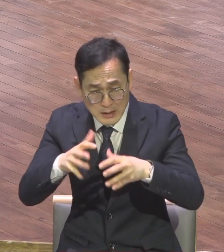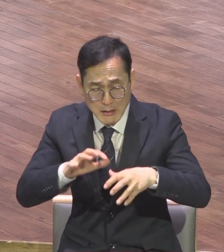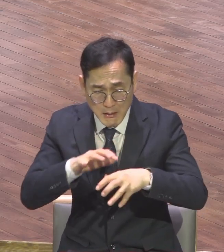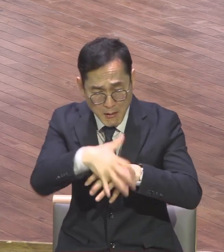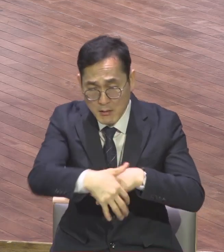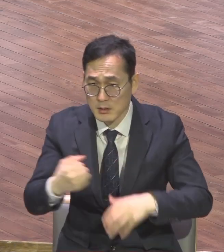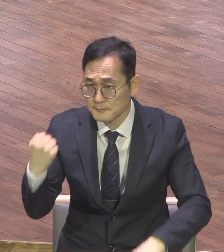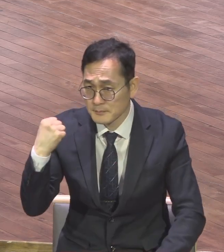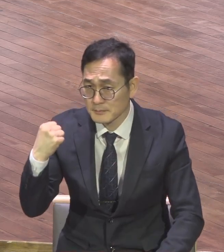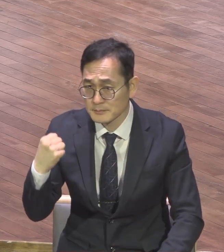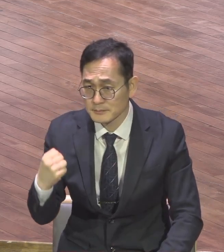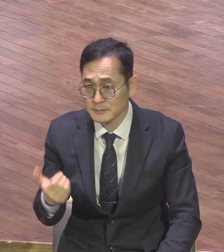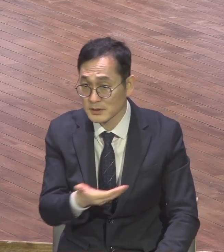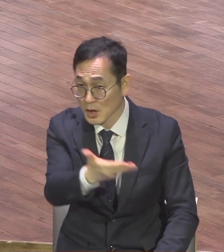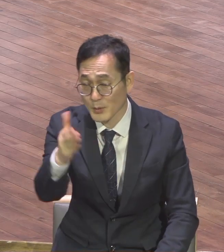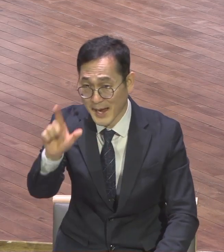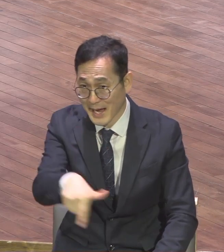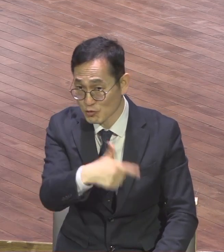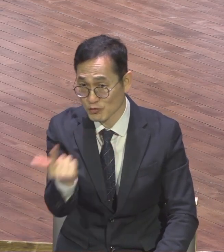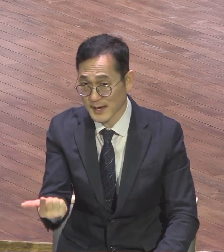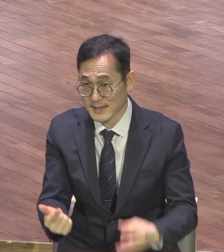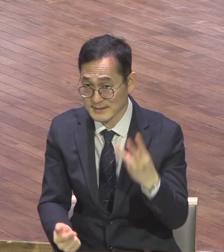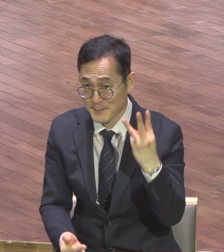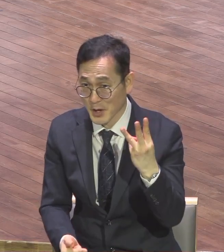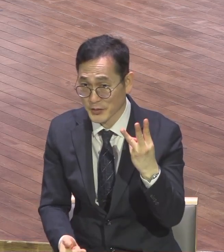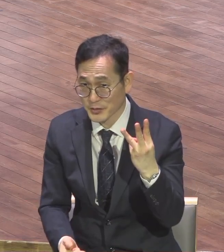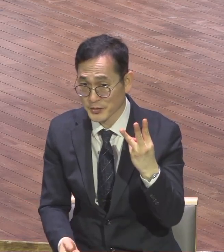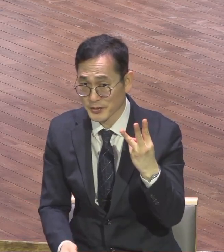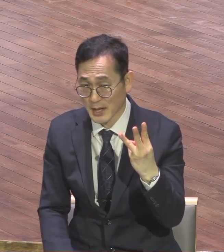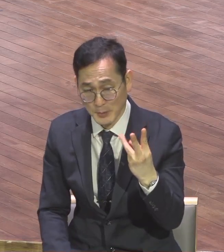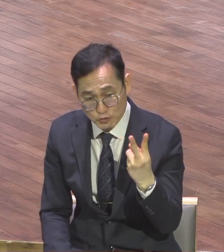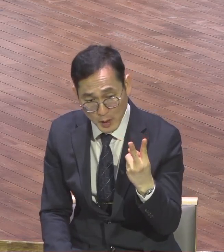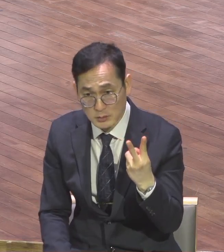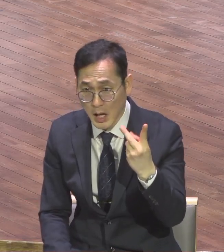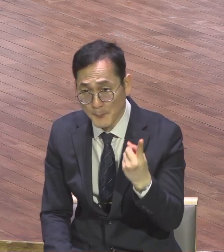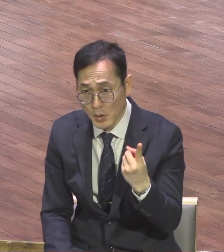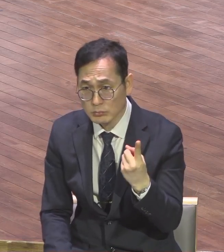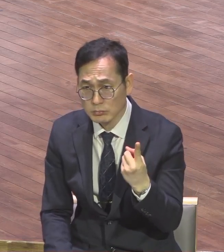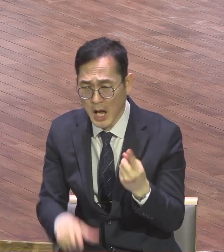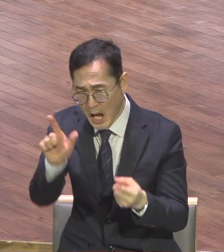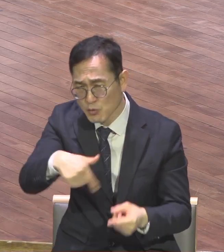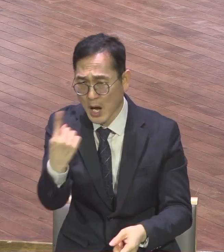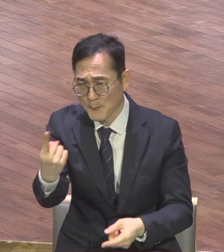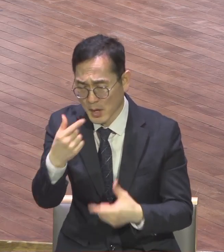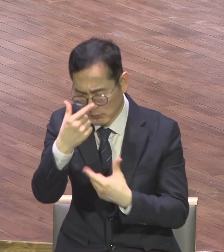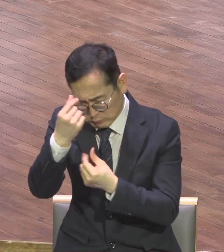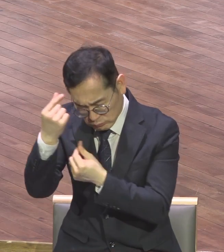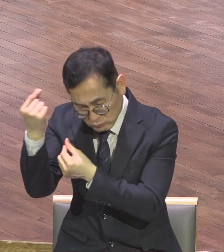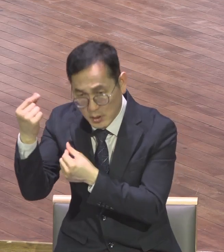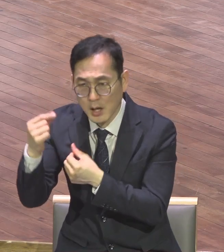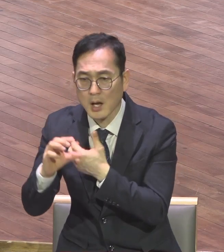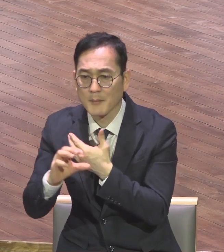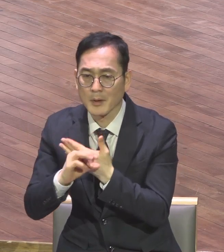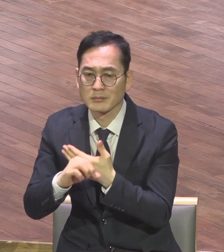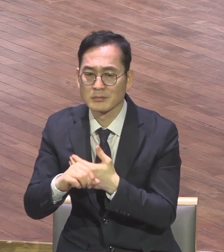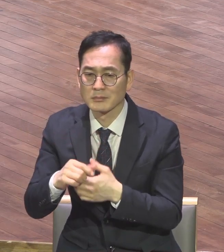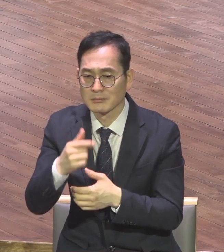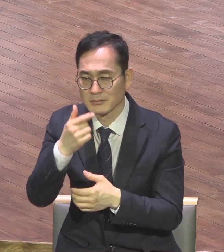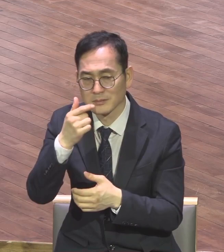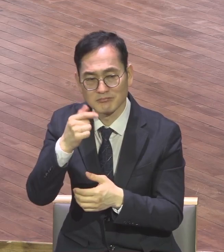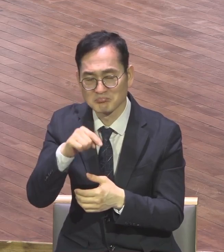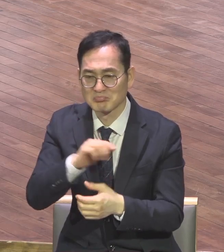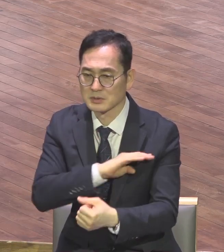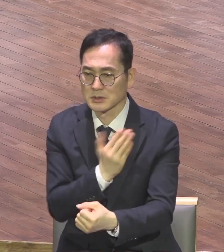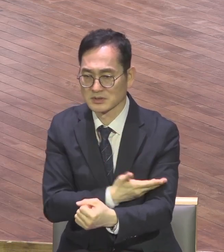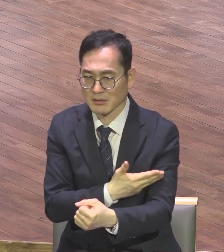여러분이 하루에 세 번 기도한다, 하루에 한 번 제대로 정식 기도한다, 큰 능력이 임하게 돼 있어요. 능력이